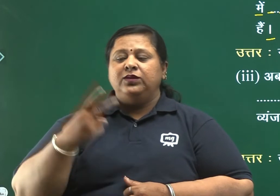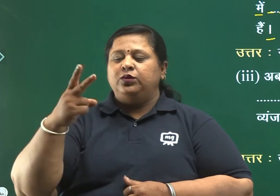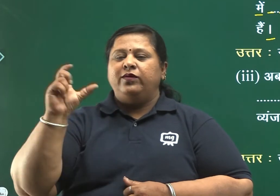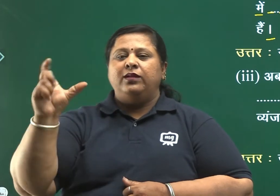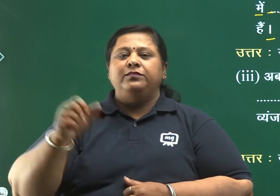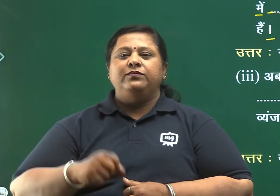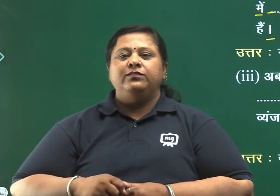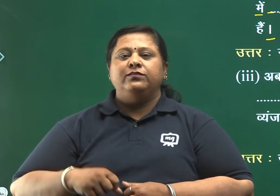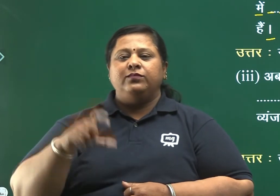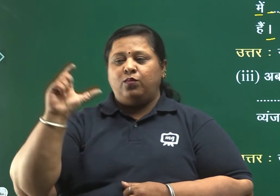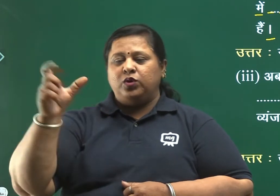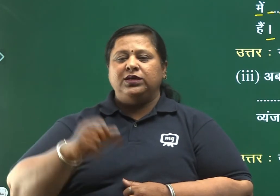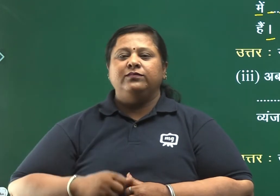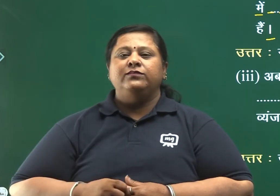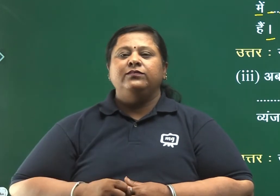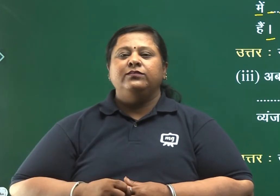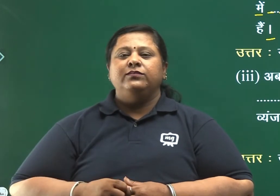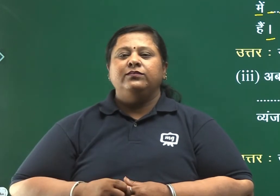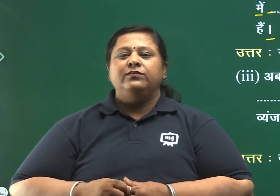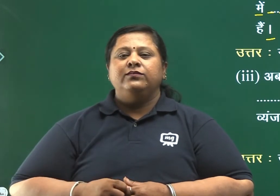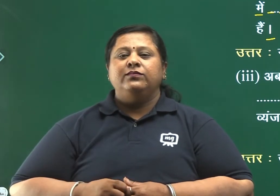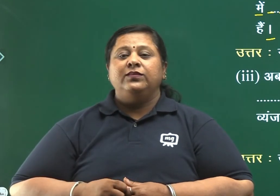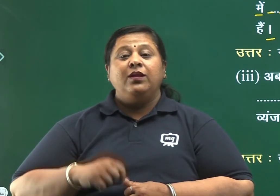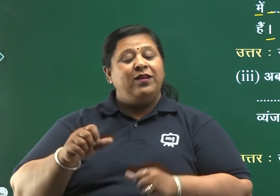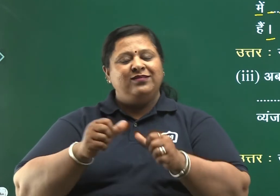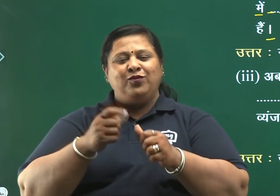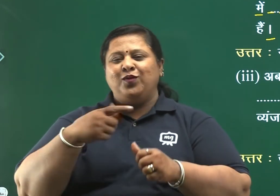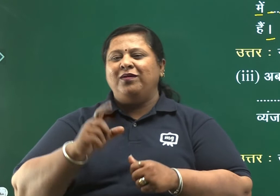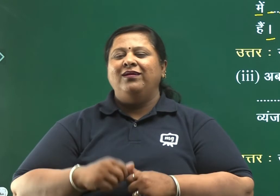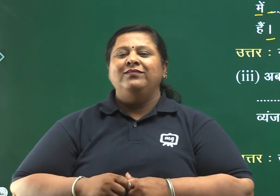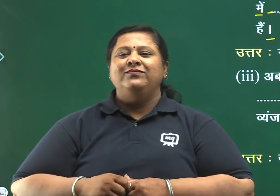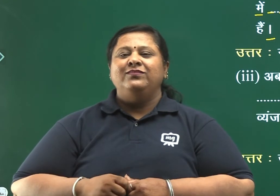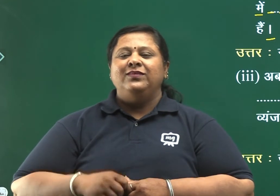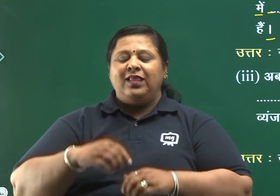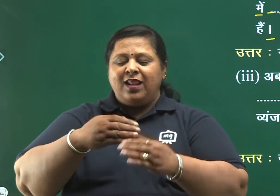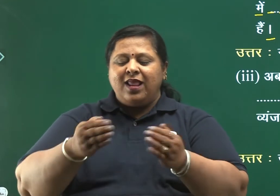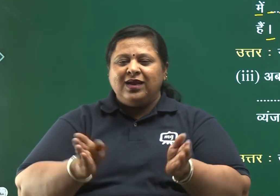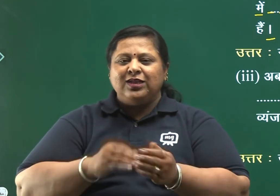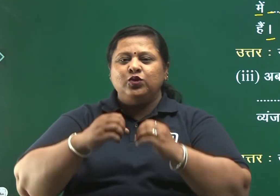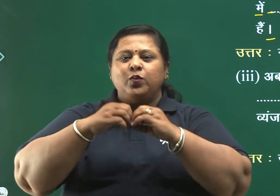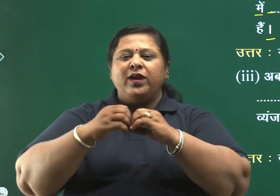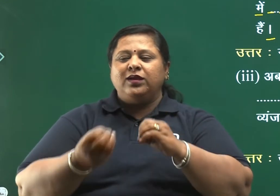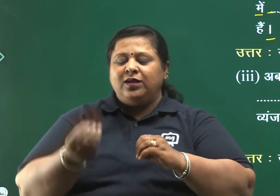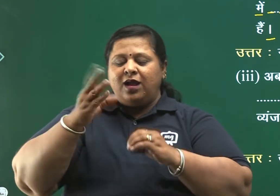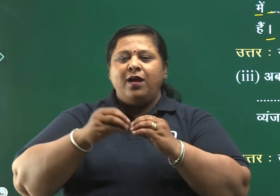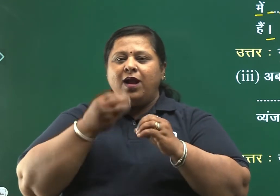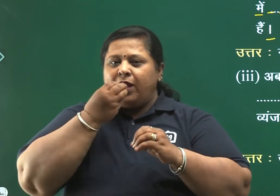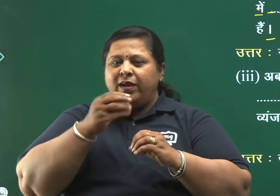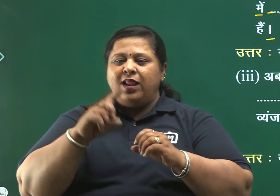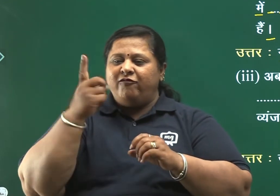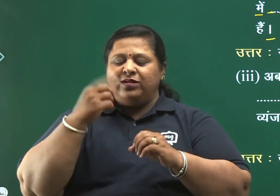या दूसरा विकल्प भोजन। हमारा सही उत्तर होगा नाश्ते।